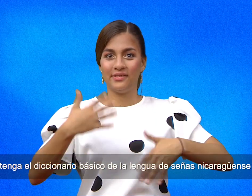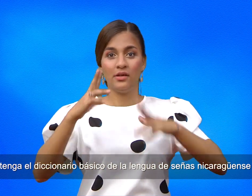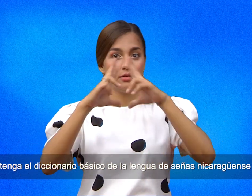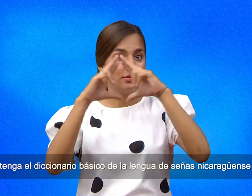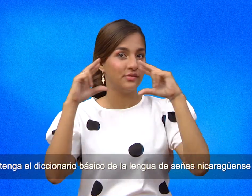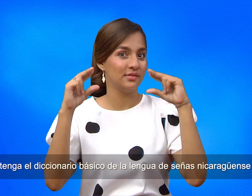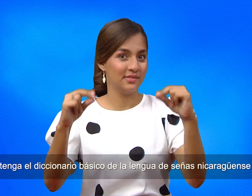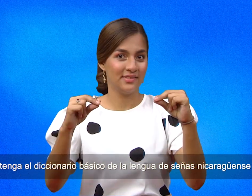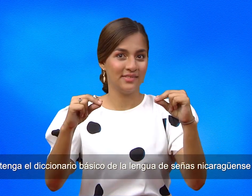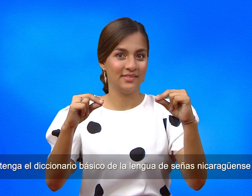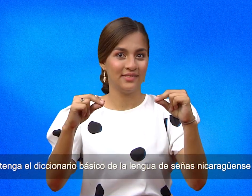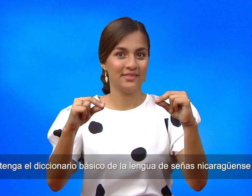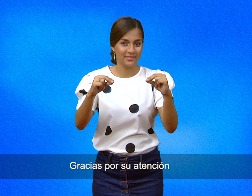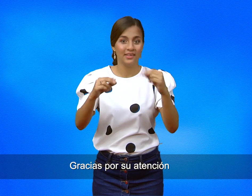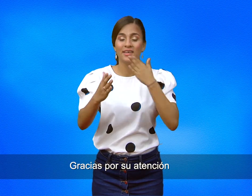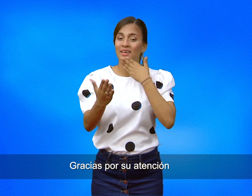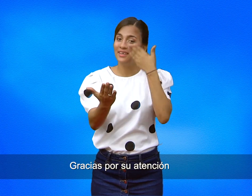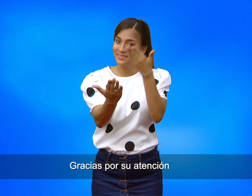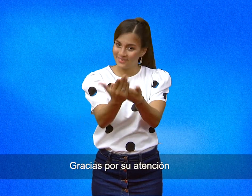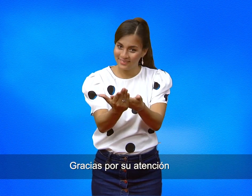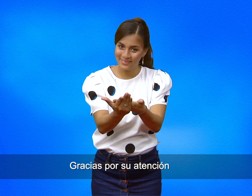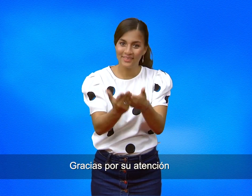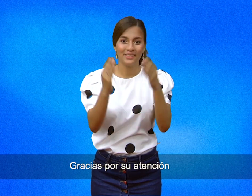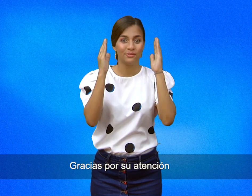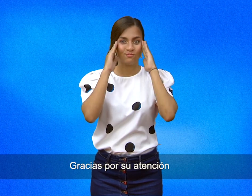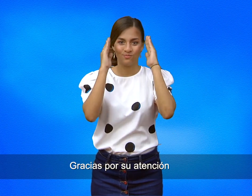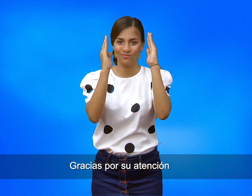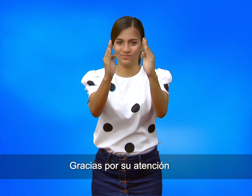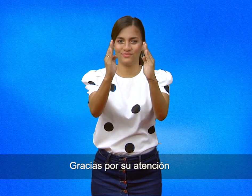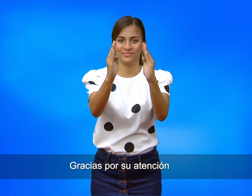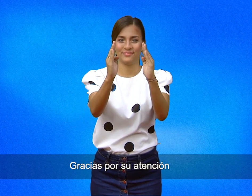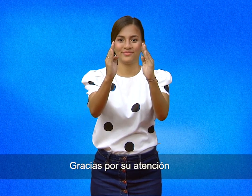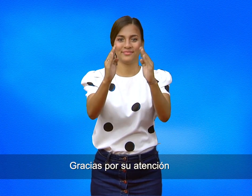señas nicaragüenses. Gracias por su atención.